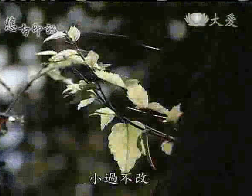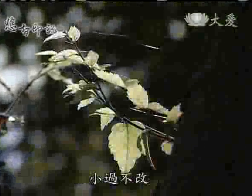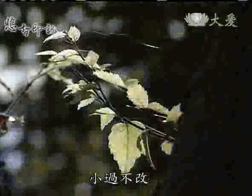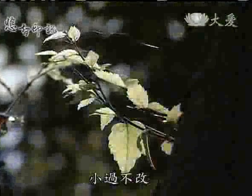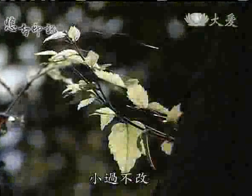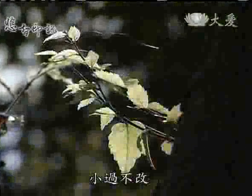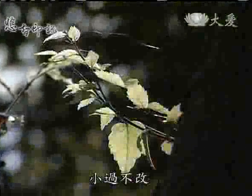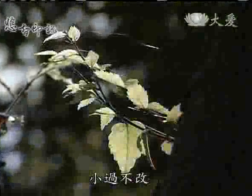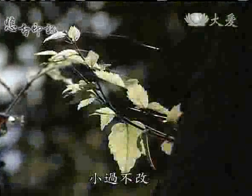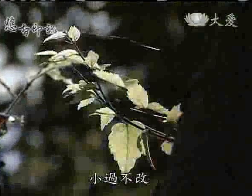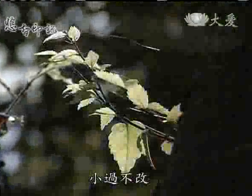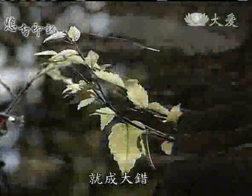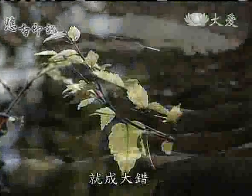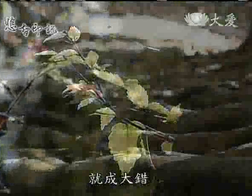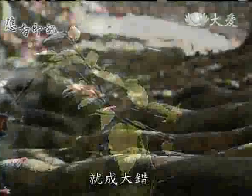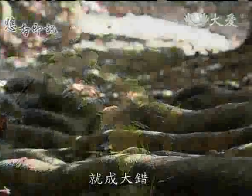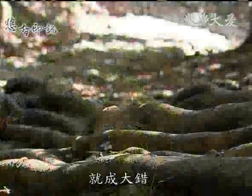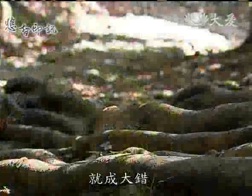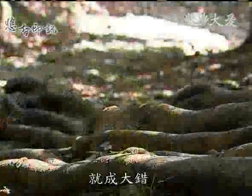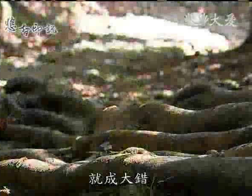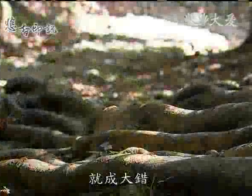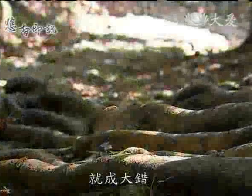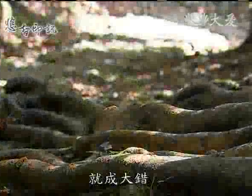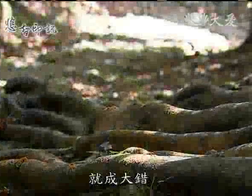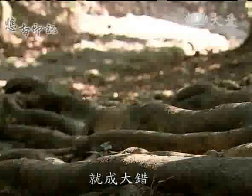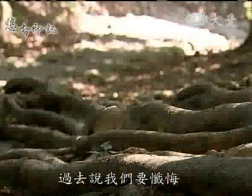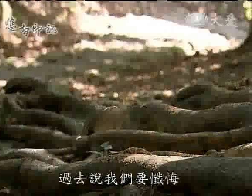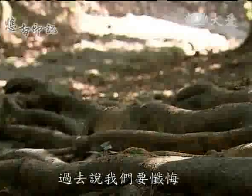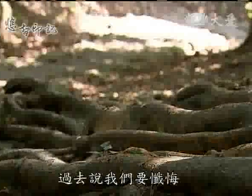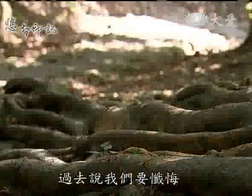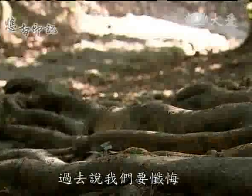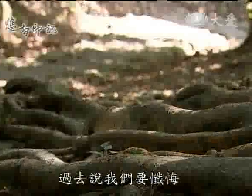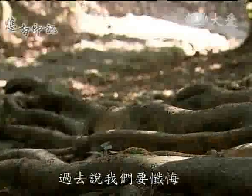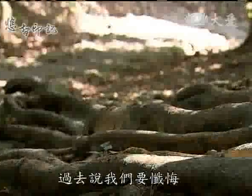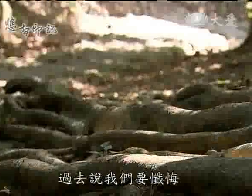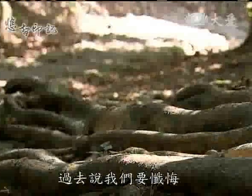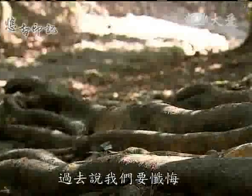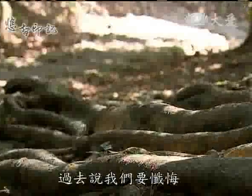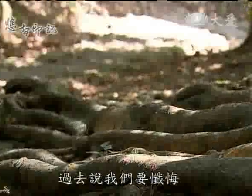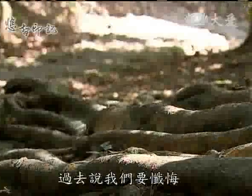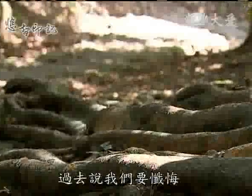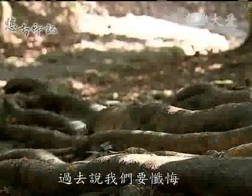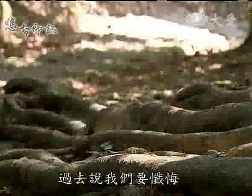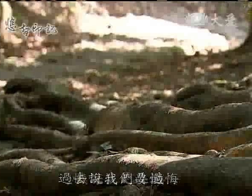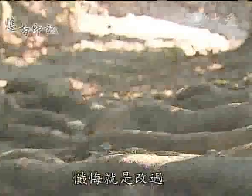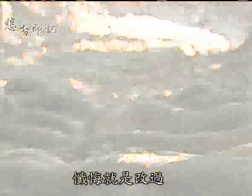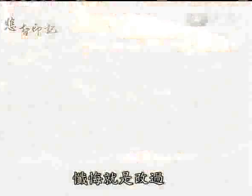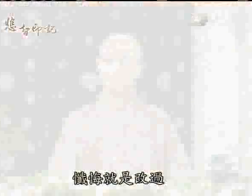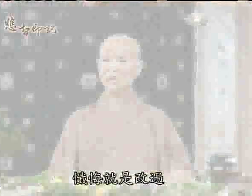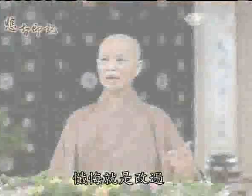小过不改啦，都成大错啦。过去讲吼，咱来忏悔，忏悔就是